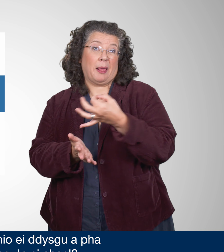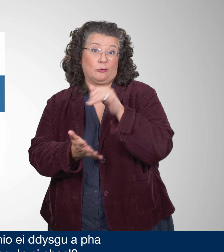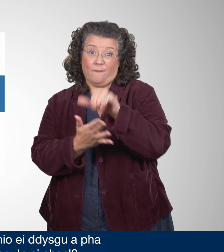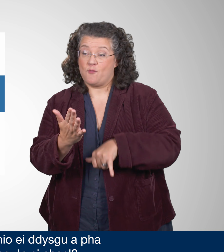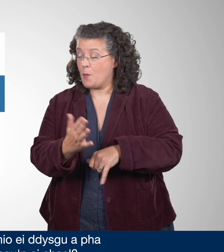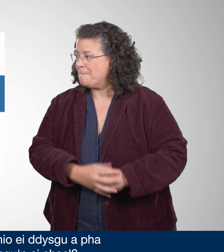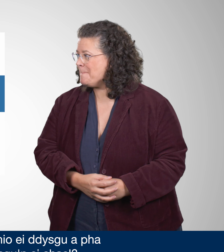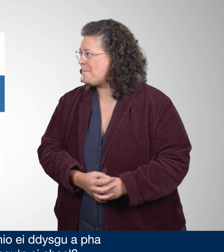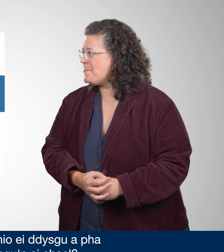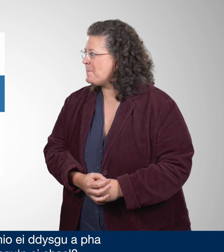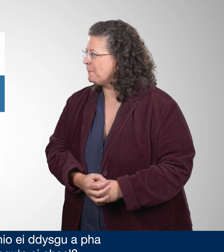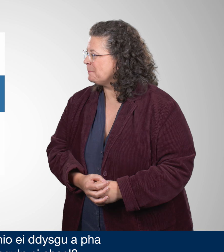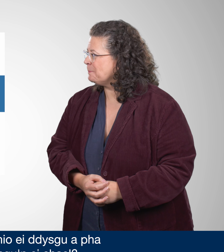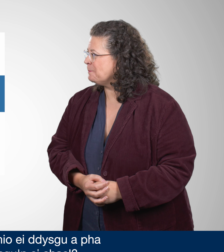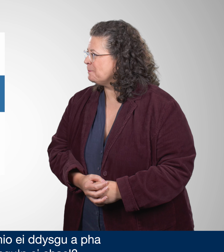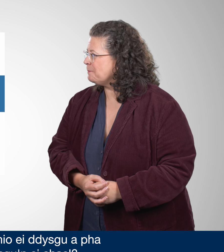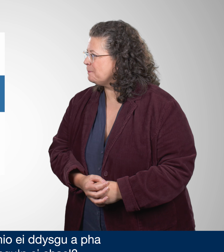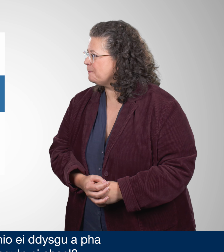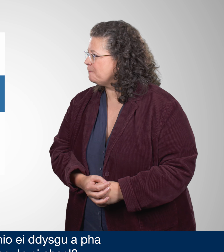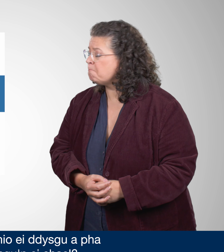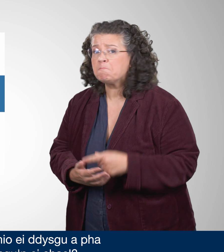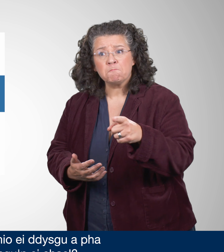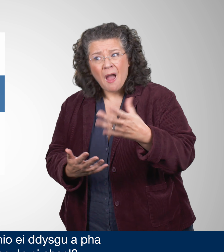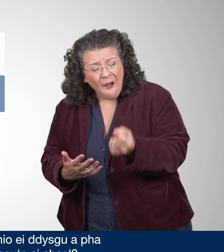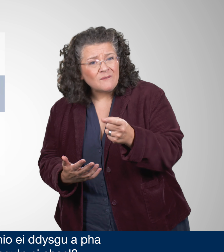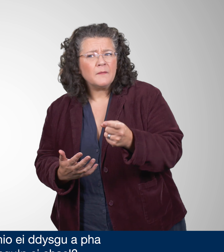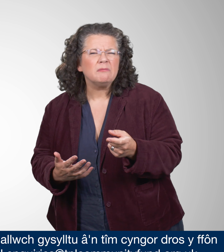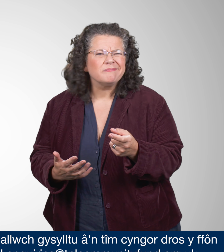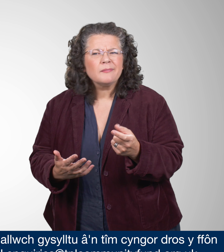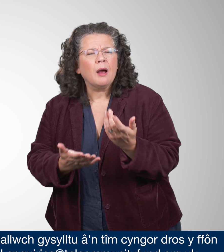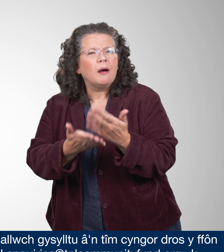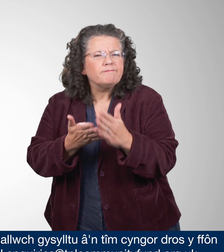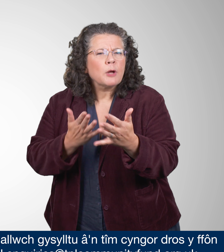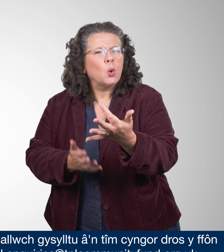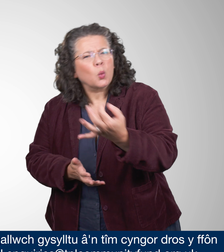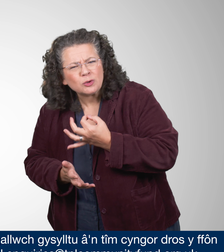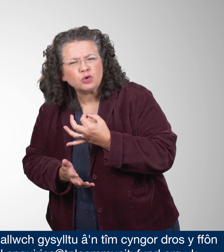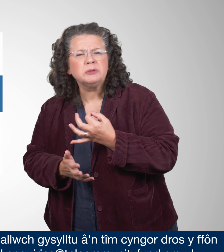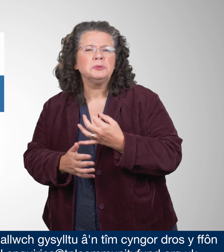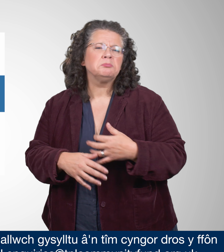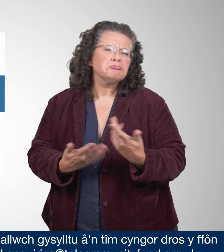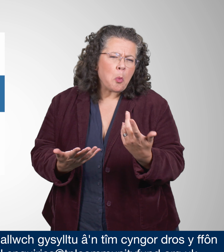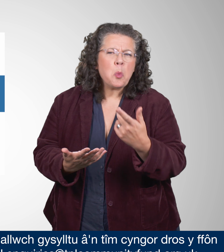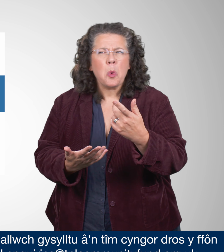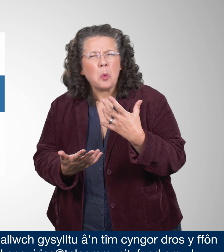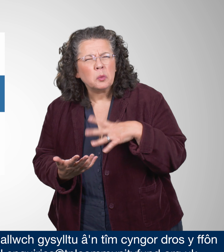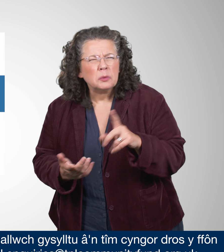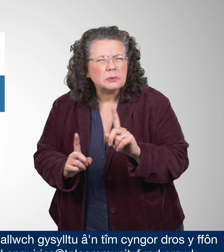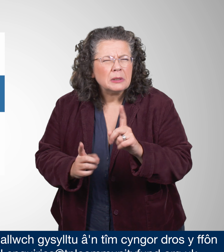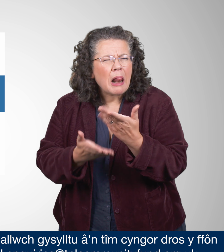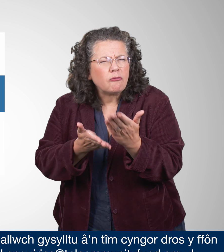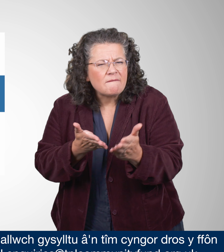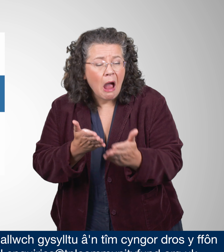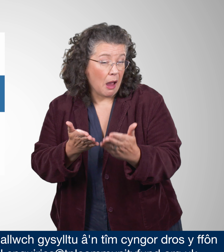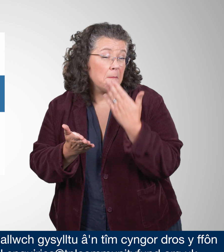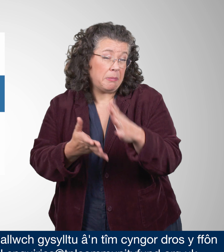Os oes gennych unrhyw gwestiynau pellach, gallwch gysylltu â'n tîm cyngor dros y ffôn ar